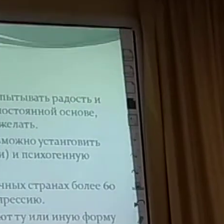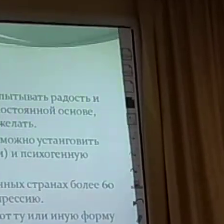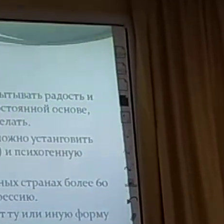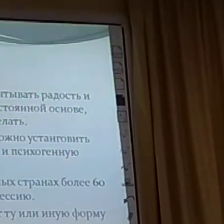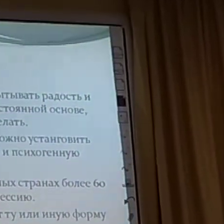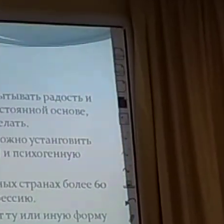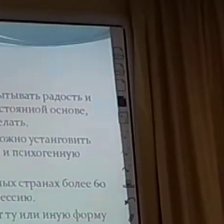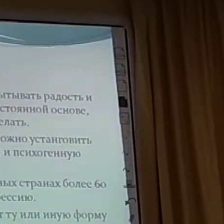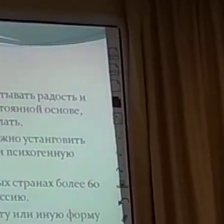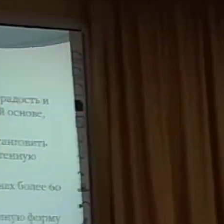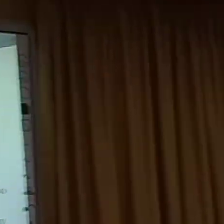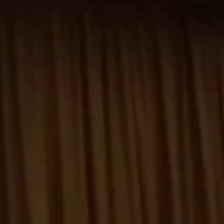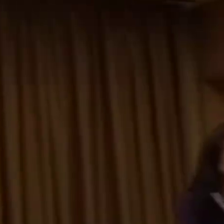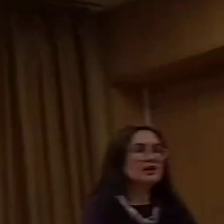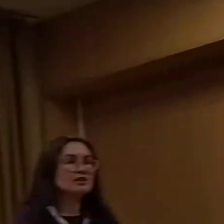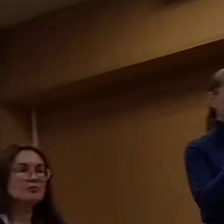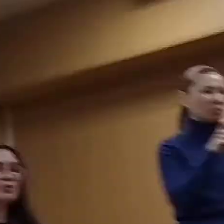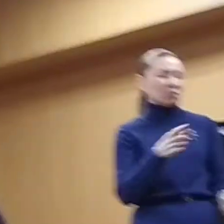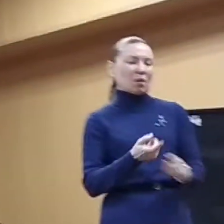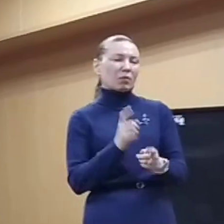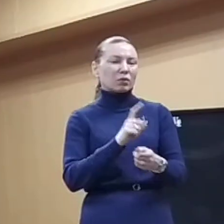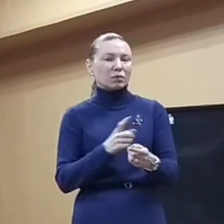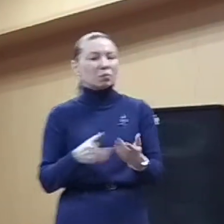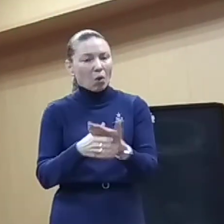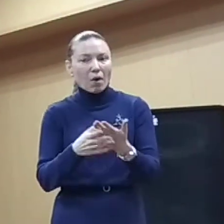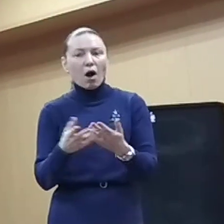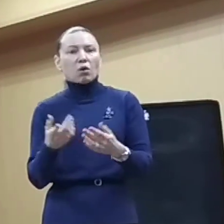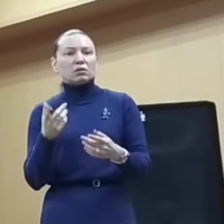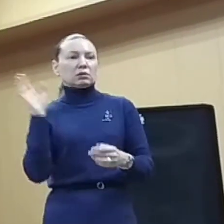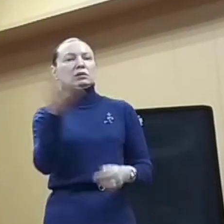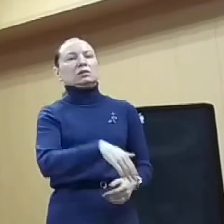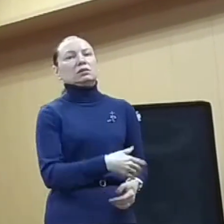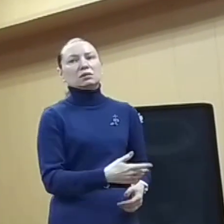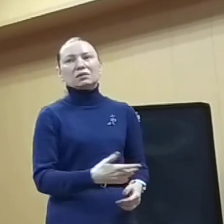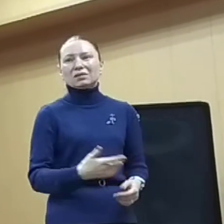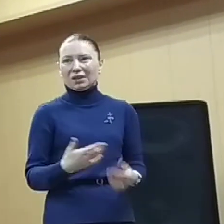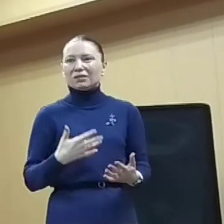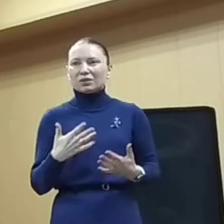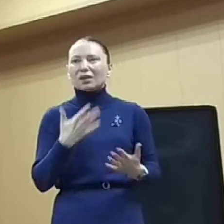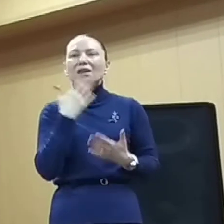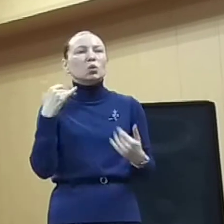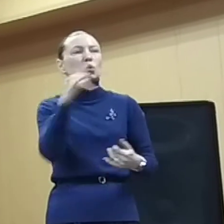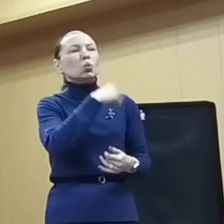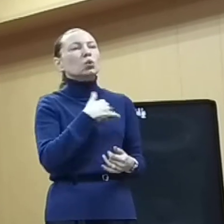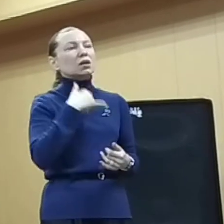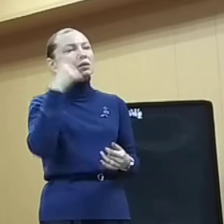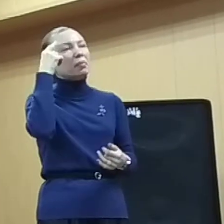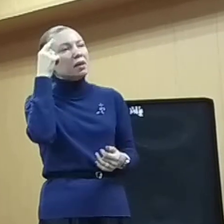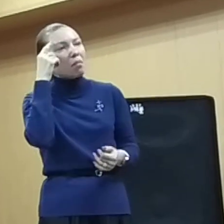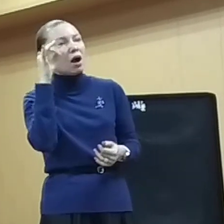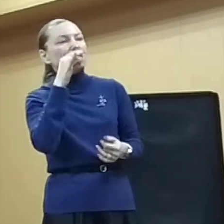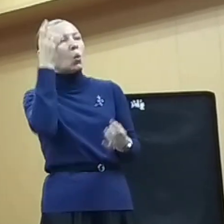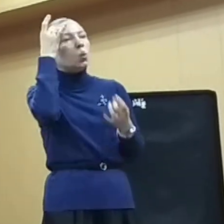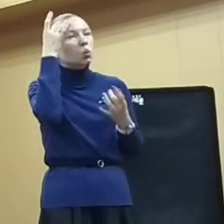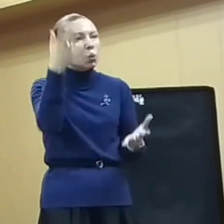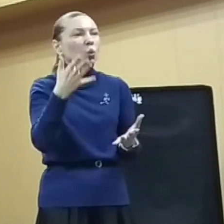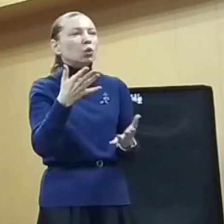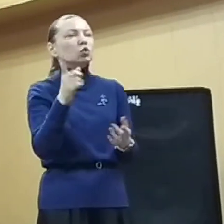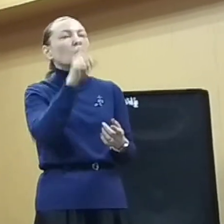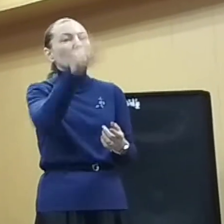не работать. К сожалению, это просто еще у нас нет такого понимания, культуры, что